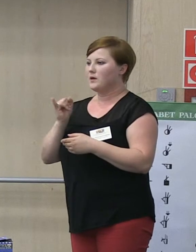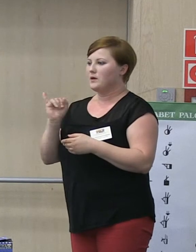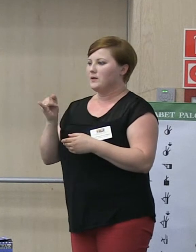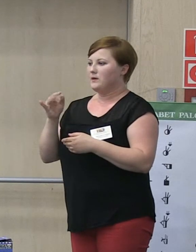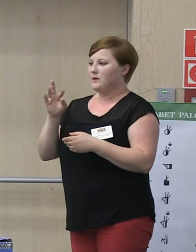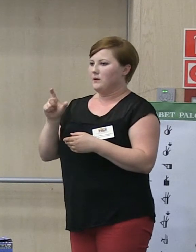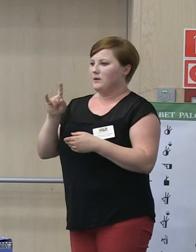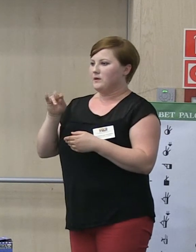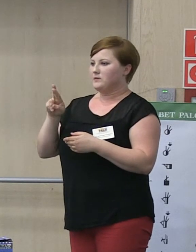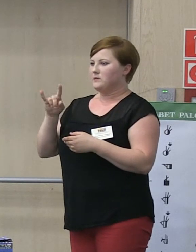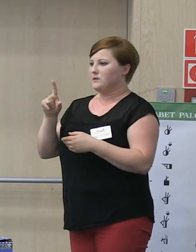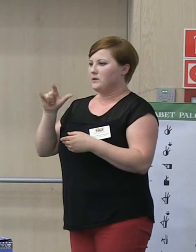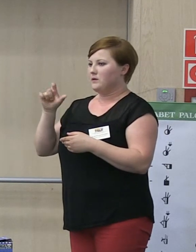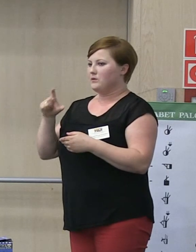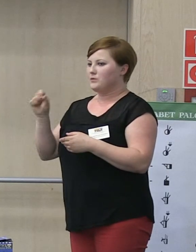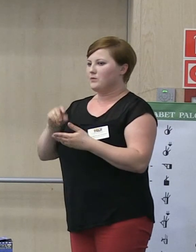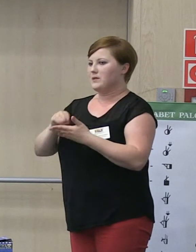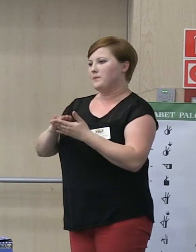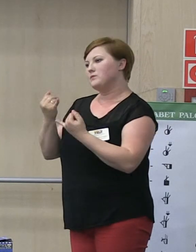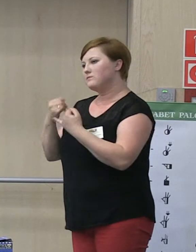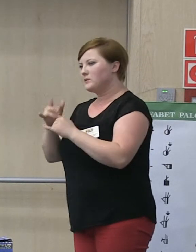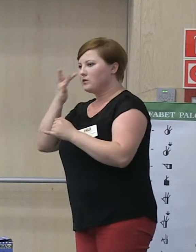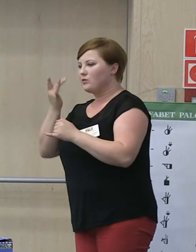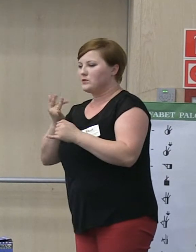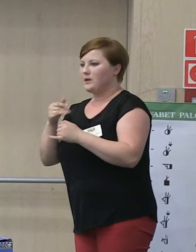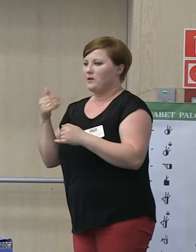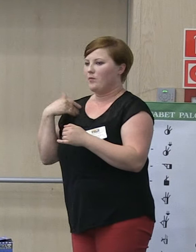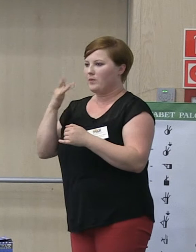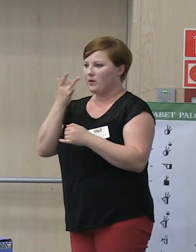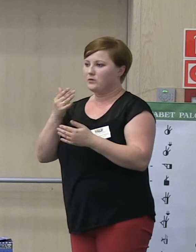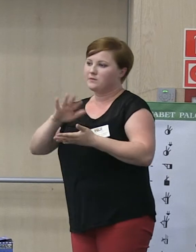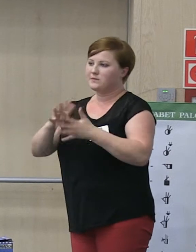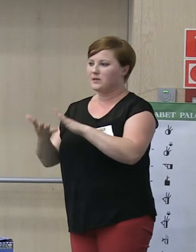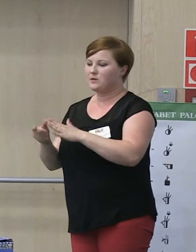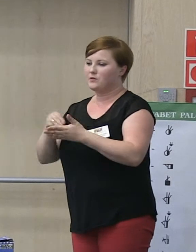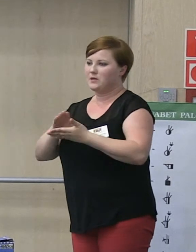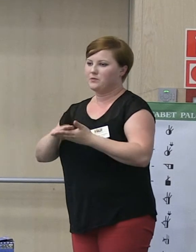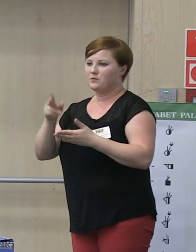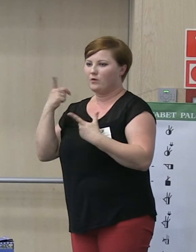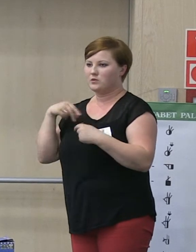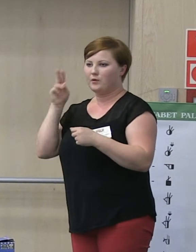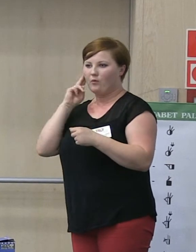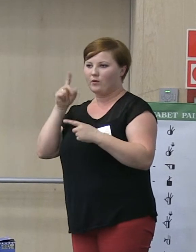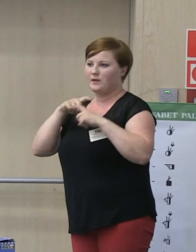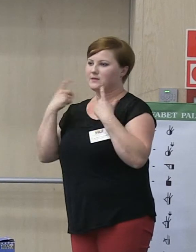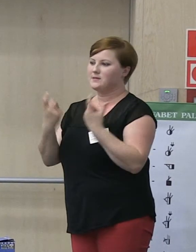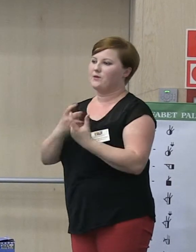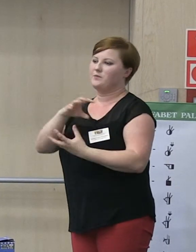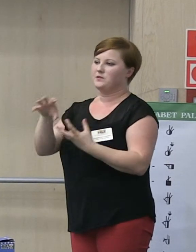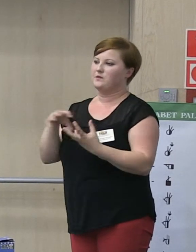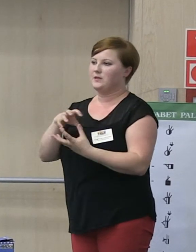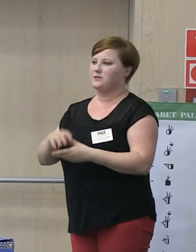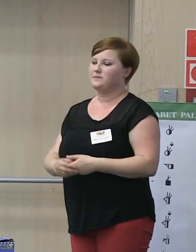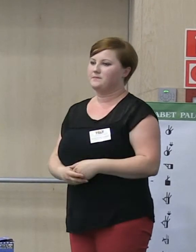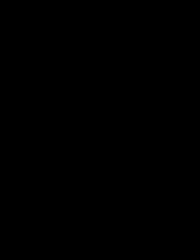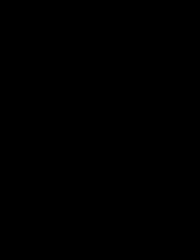Rosjanie, Białorusini czy Serbowie, tak signwritingiem zapisują osoby głuche na całym świecie. Plus jeszcze jakieś tam